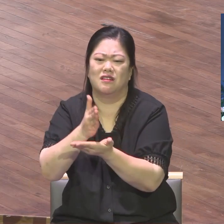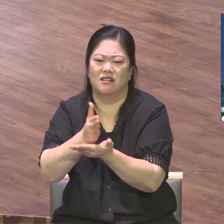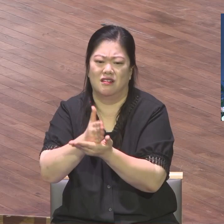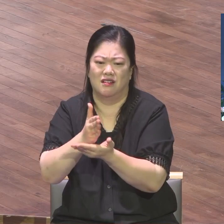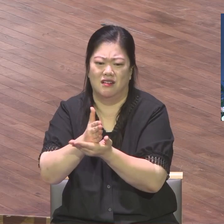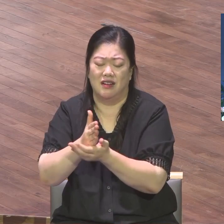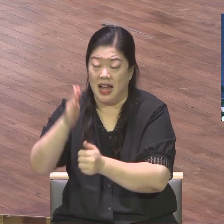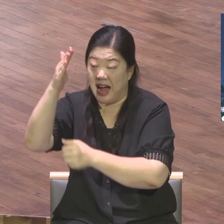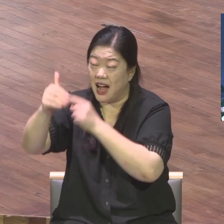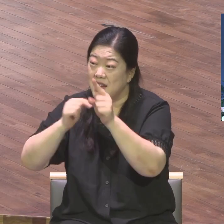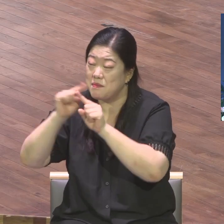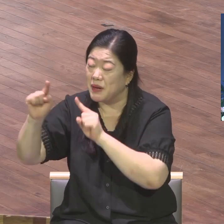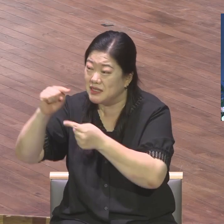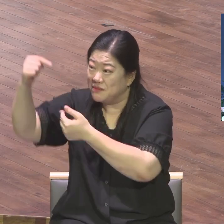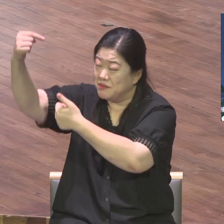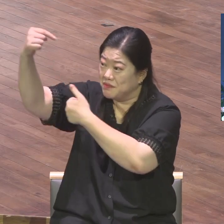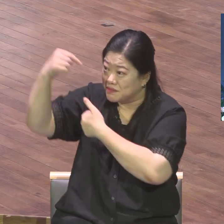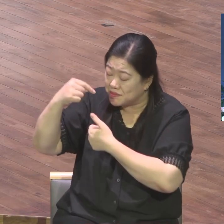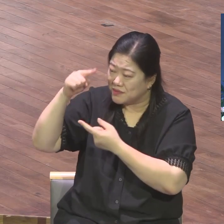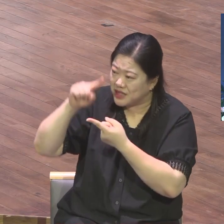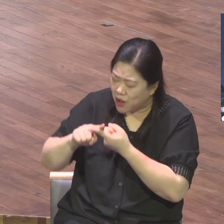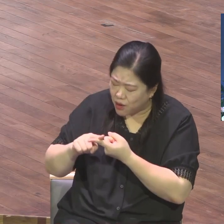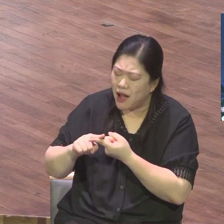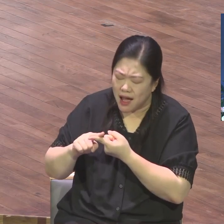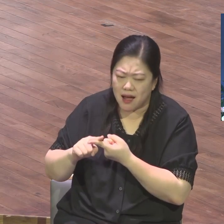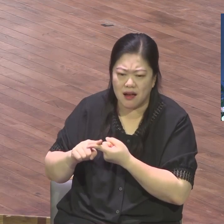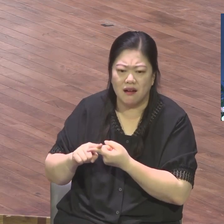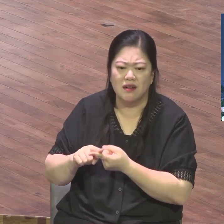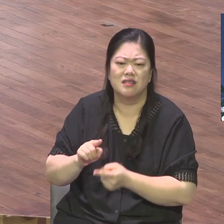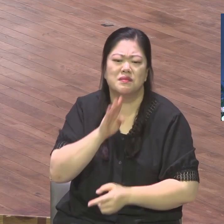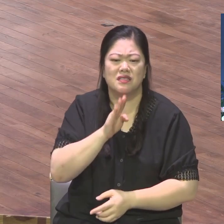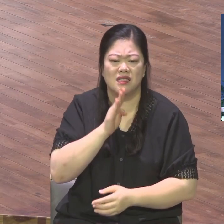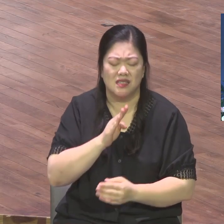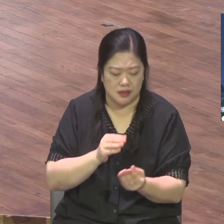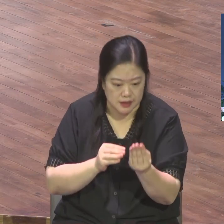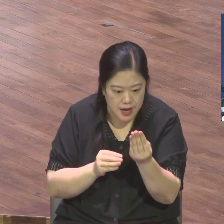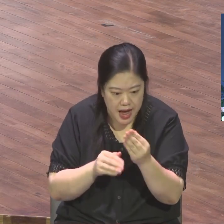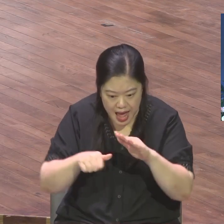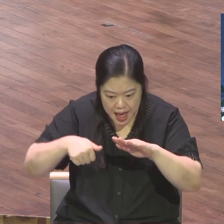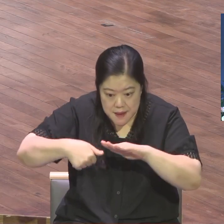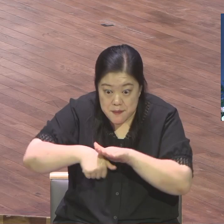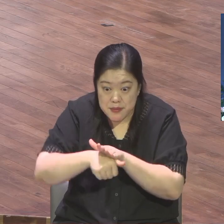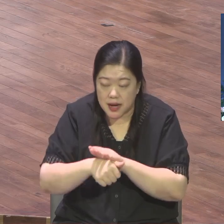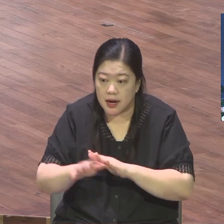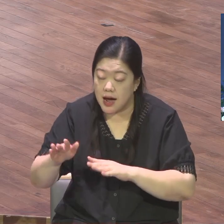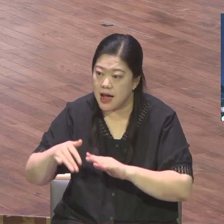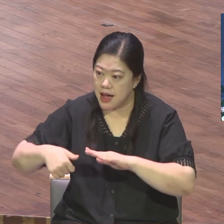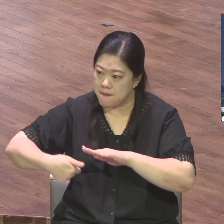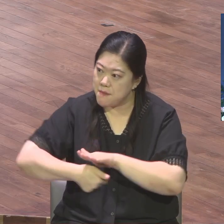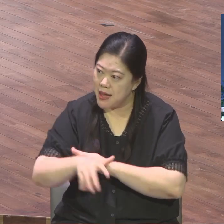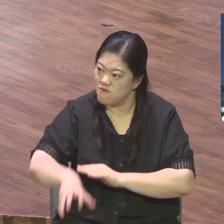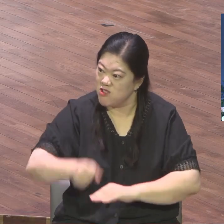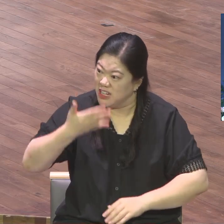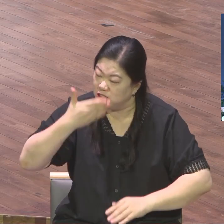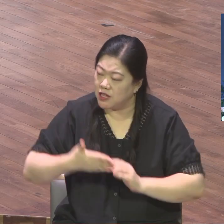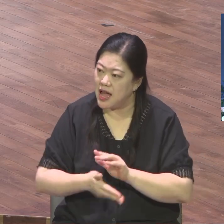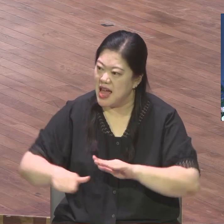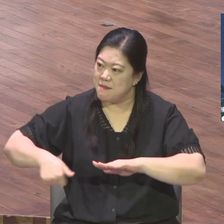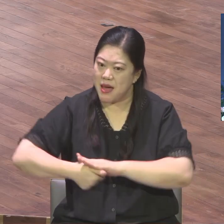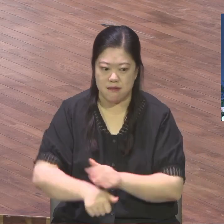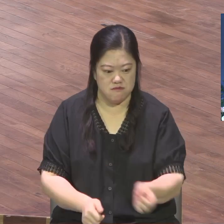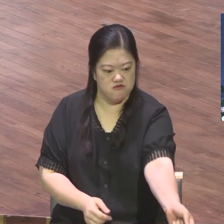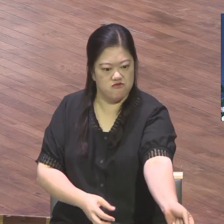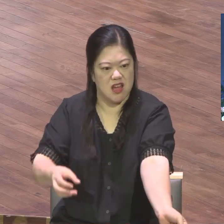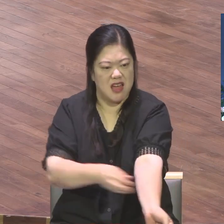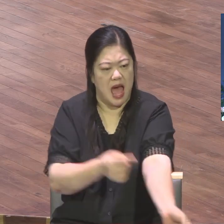거예요. 가서 어쩌다가 뭐 이 뱀에 물릴 수도 있고 베드로가 바울이 물렸잖아요.